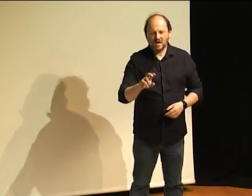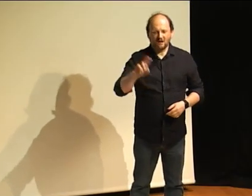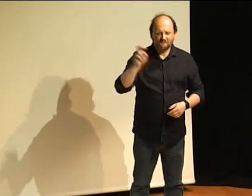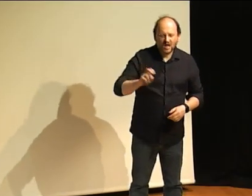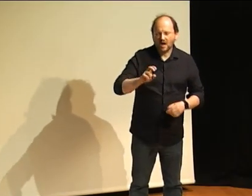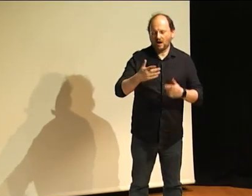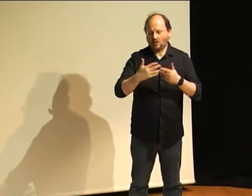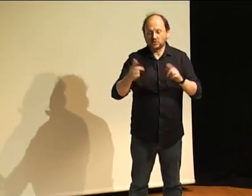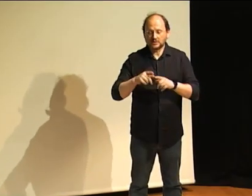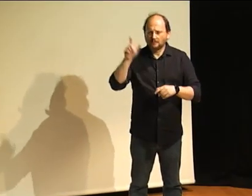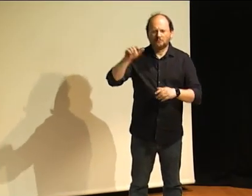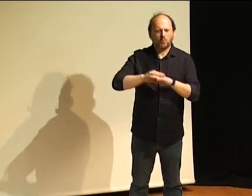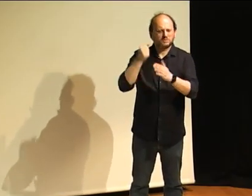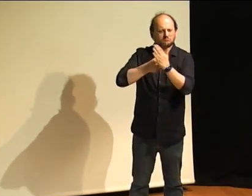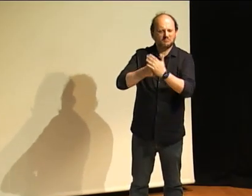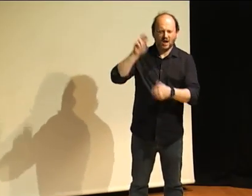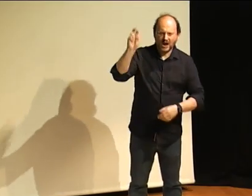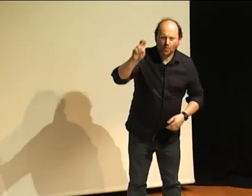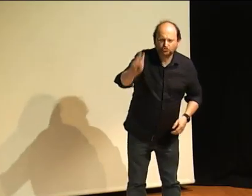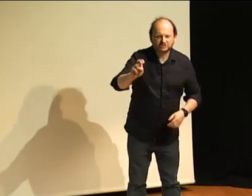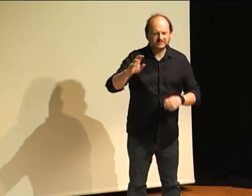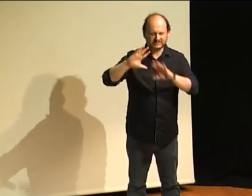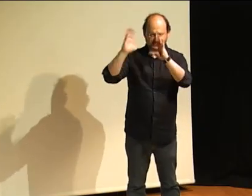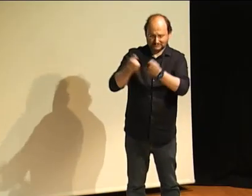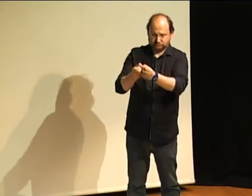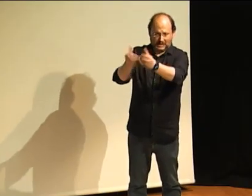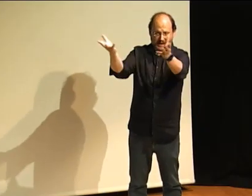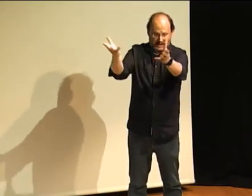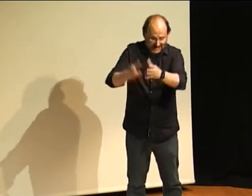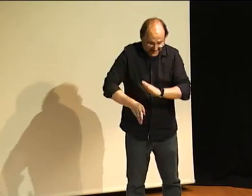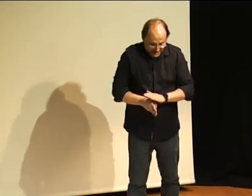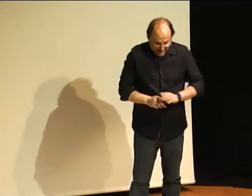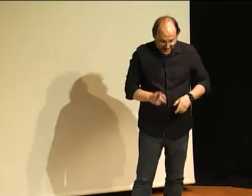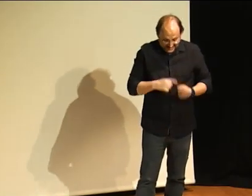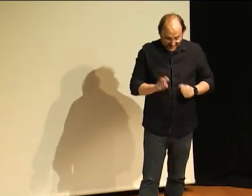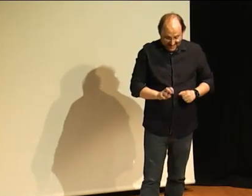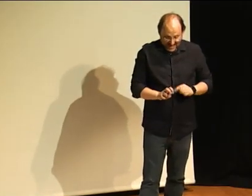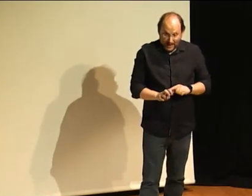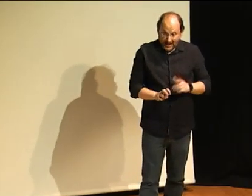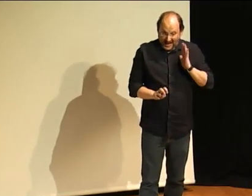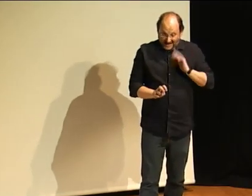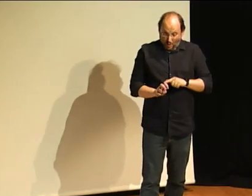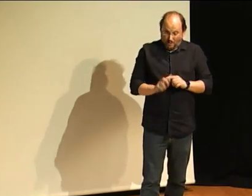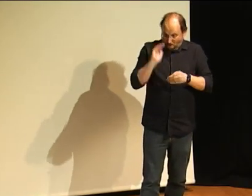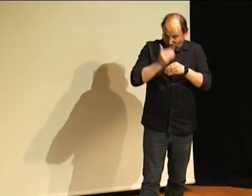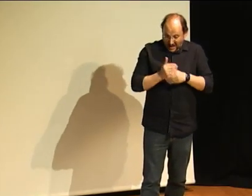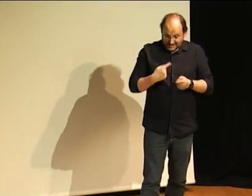le signe vert est issu de la notion de végétation. Et effectivement, maintenant, ce signe se fléchit différemment et donne